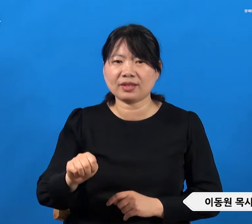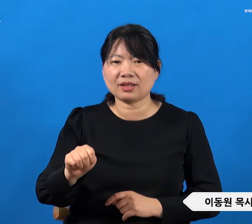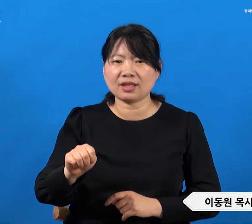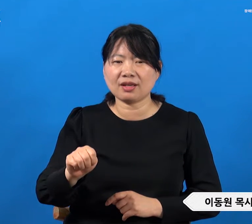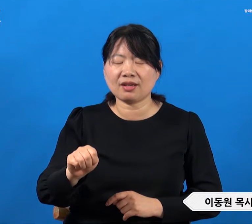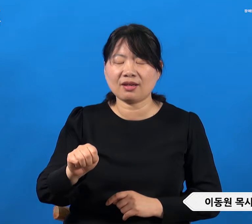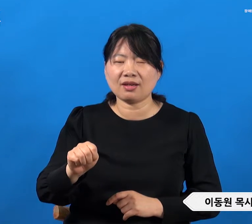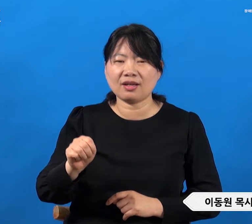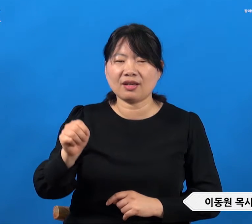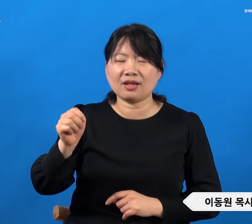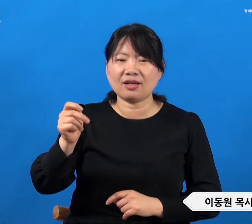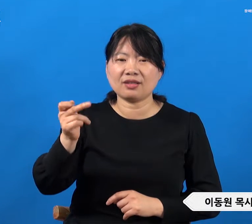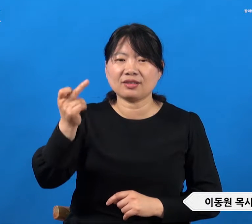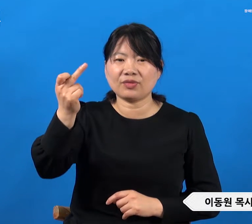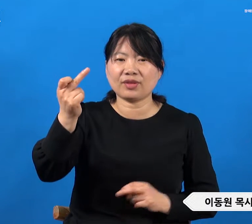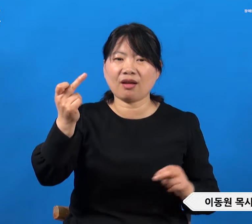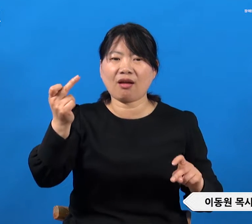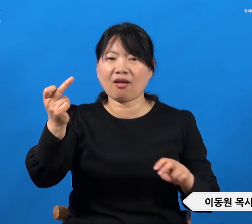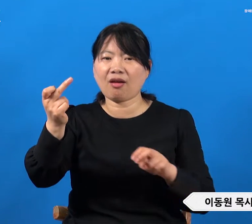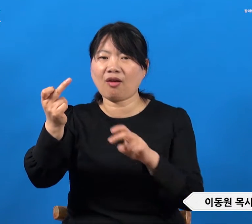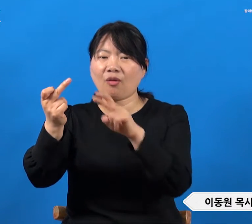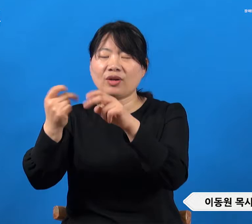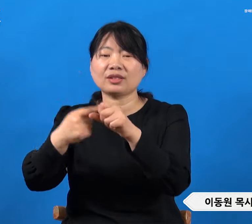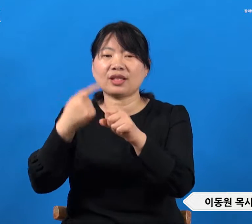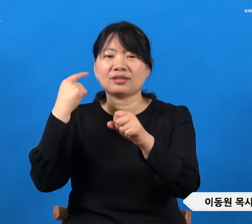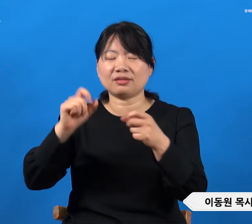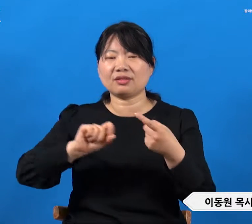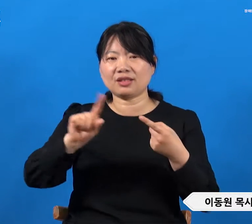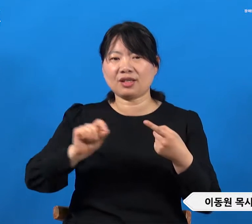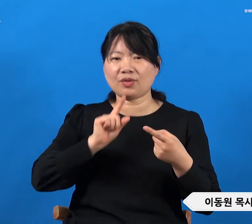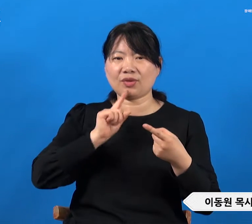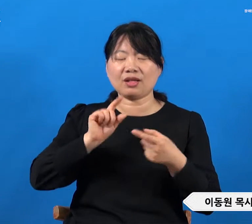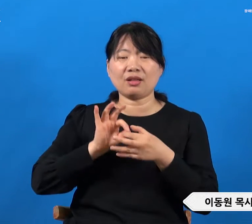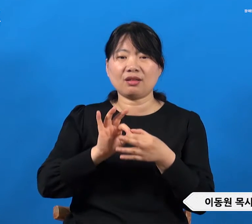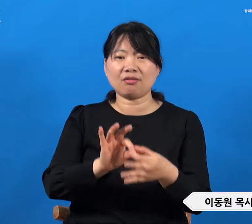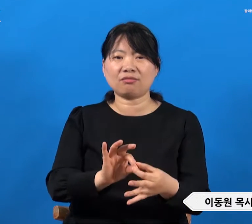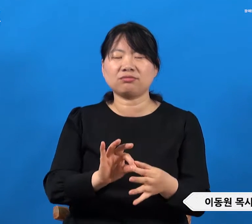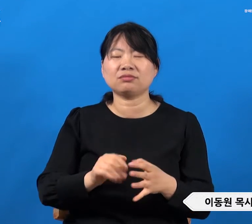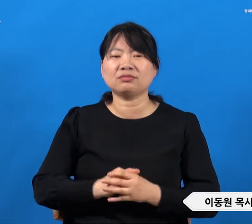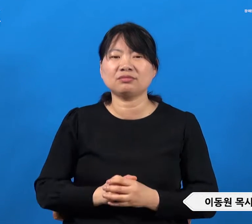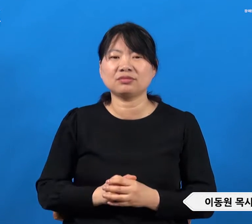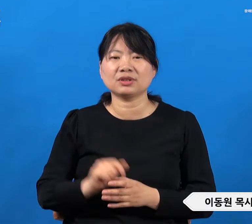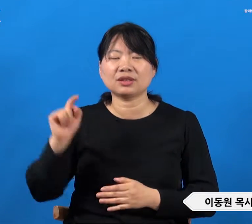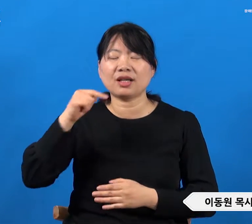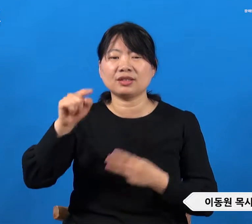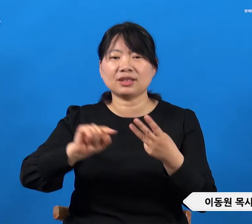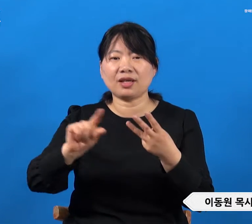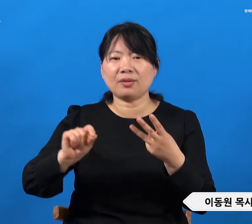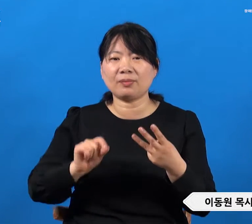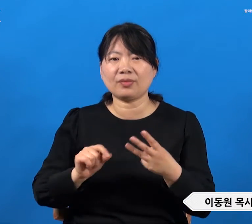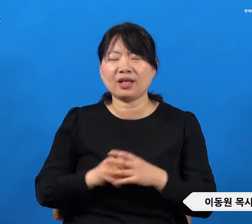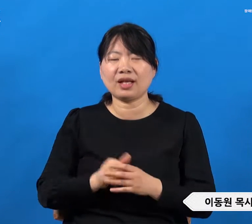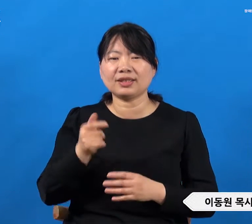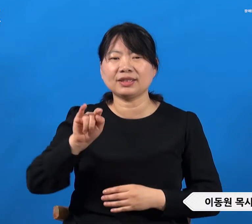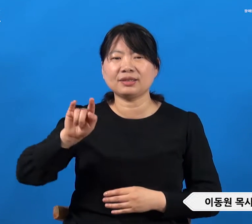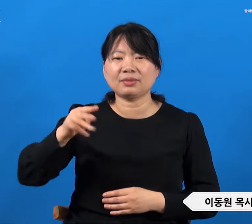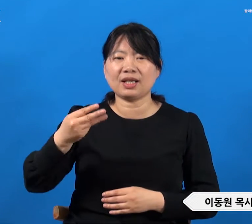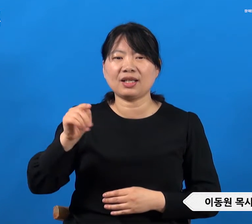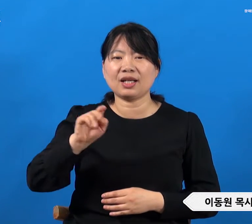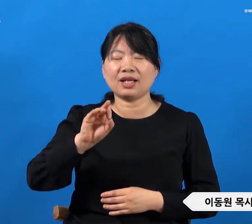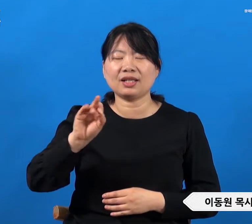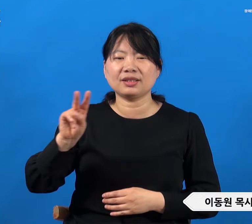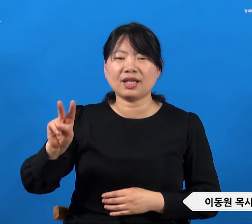5,895m 정상에 등정했습니다. 작년 1월에. 그리고 이어서 그 다음 3월에는